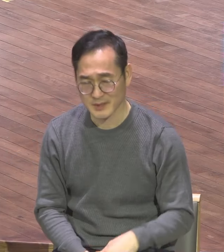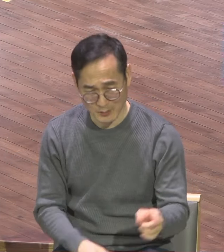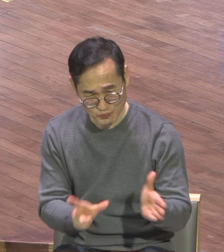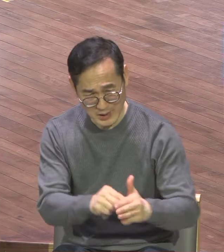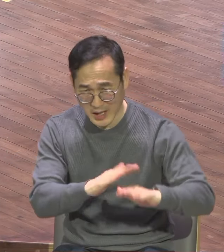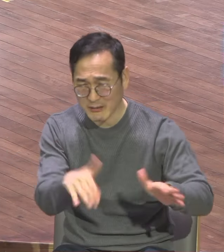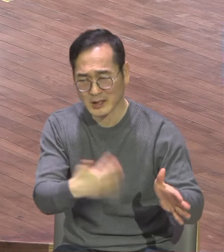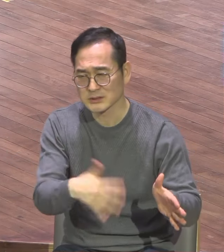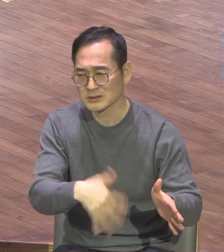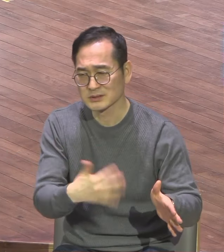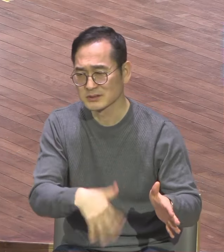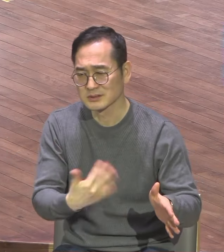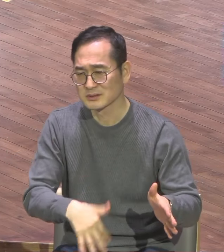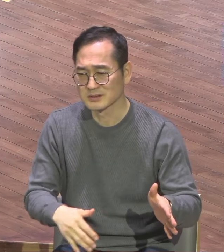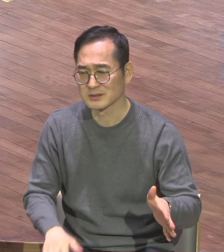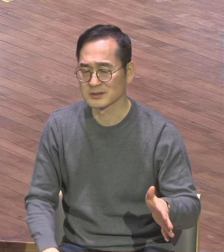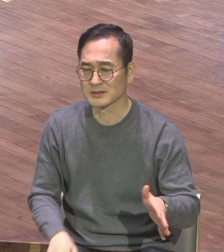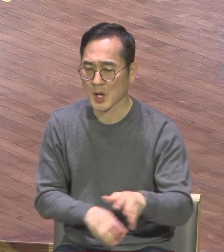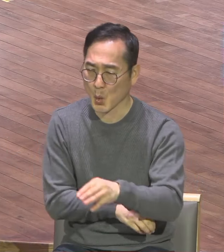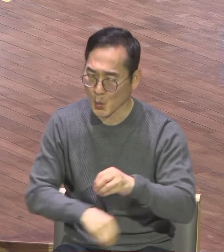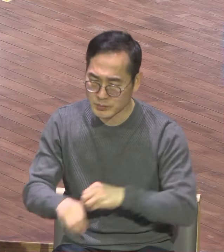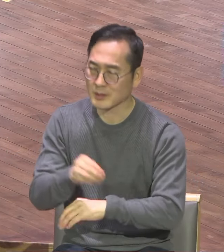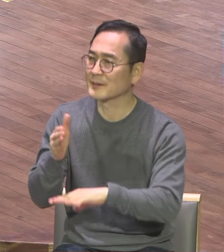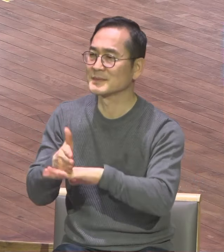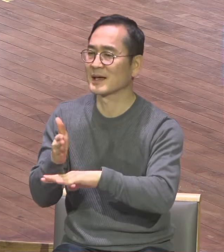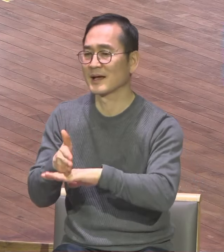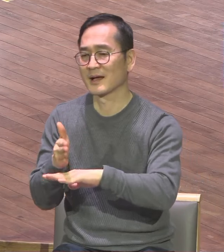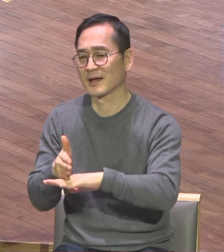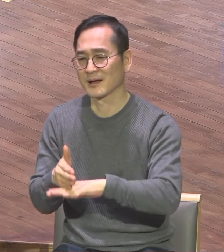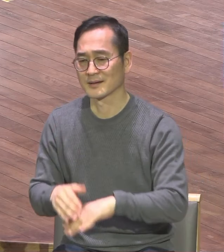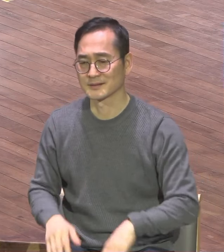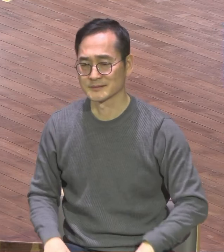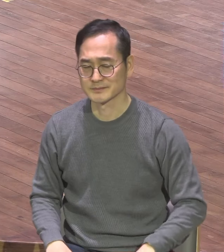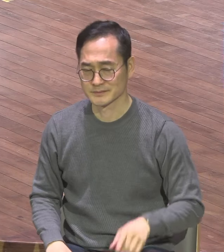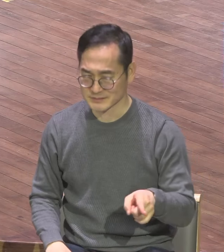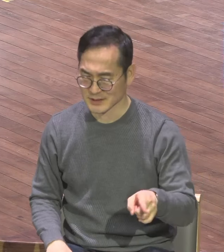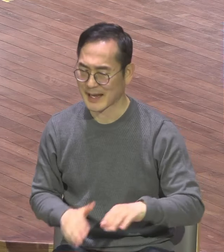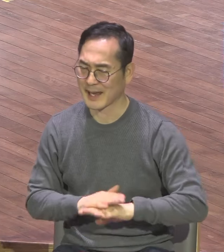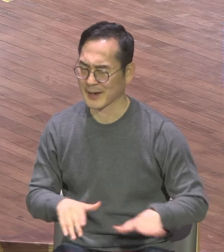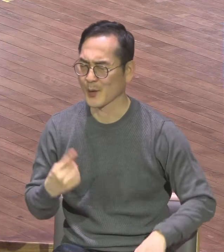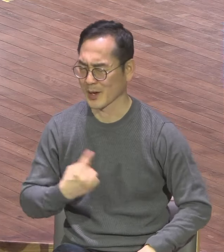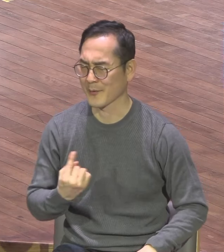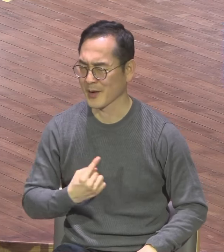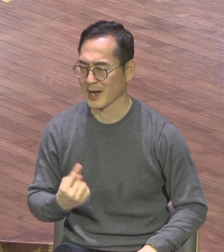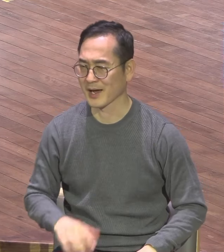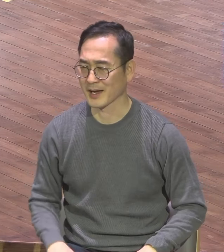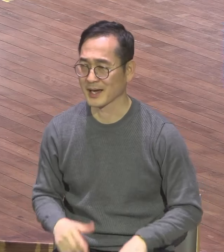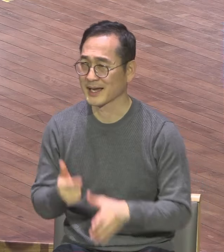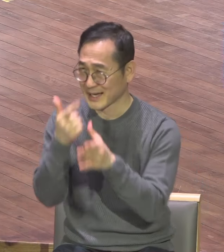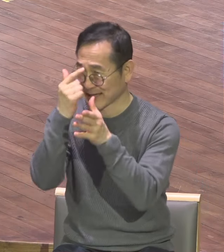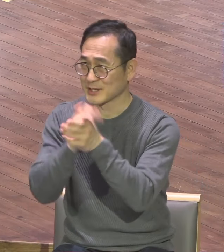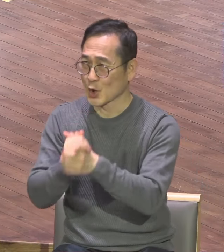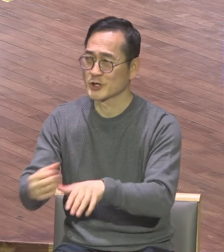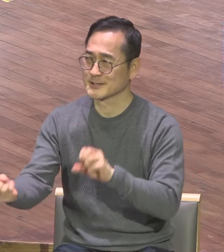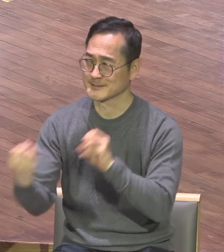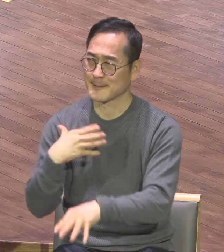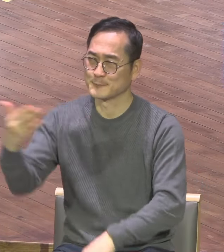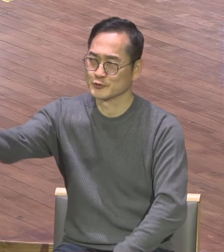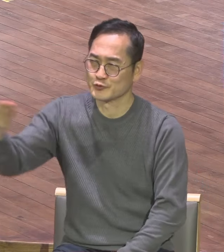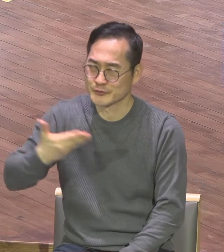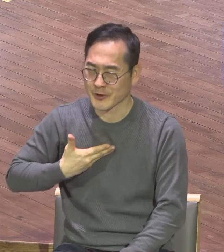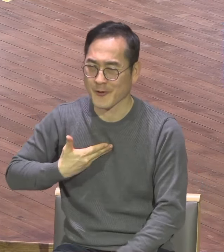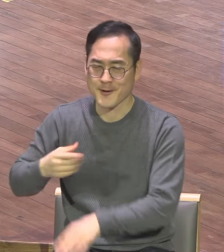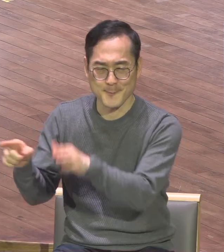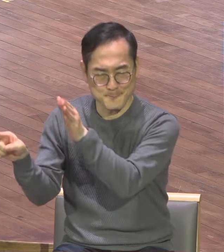해결된 것이 아닌데 오히려 하나님께서 더 좋은 방법으로 자신의 기도를 응답해 주셨다는